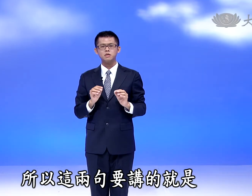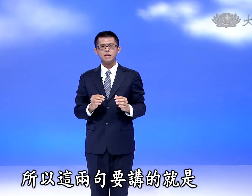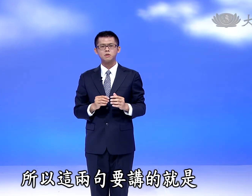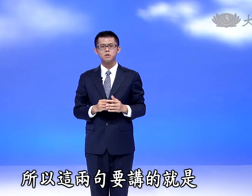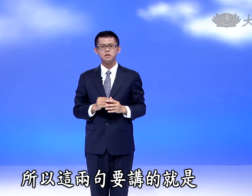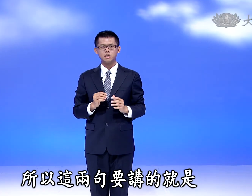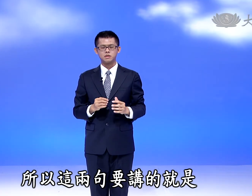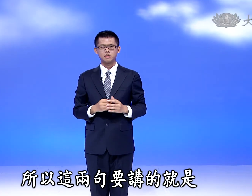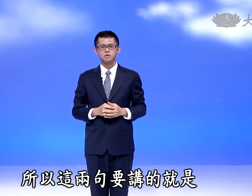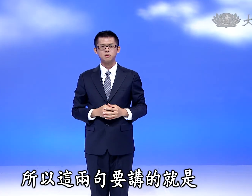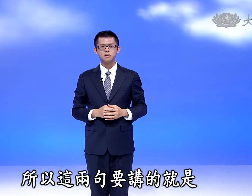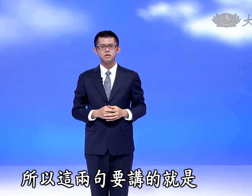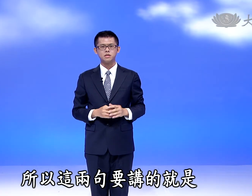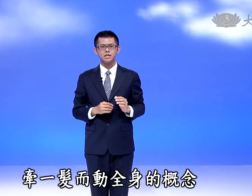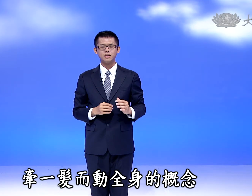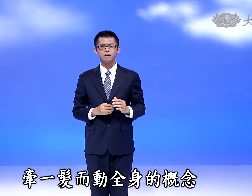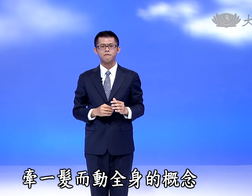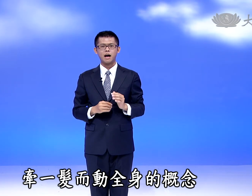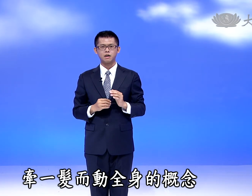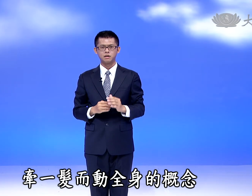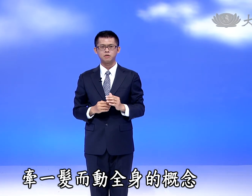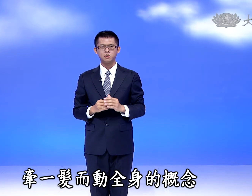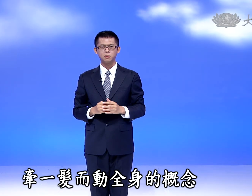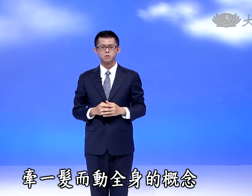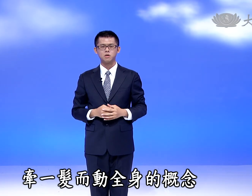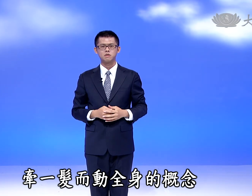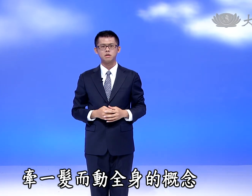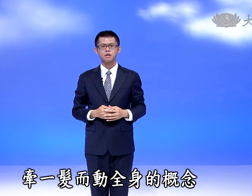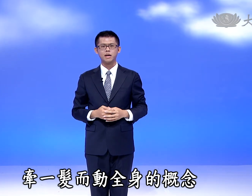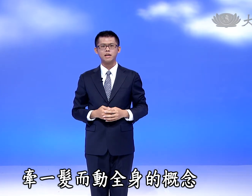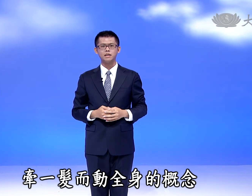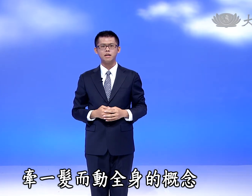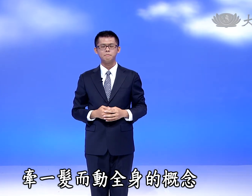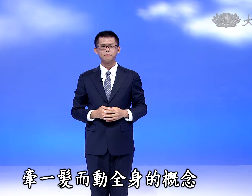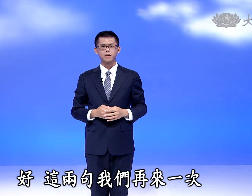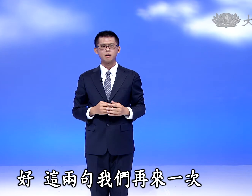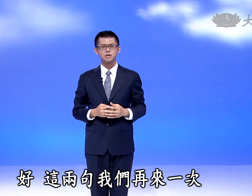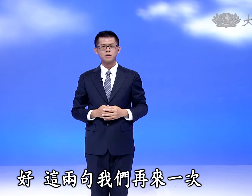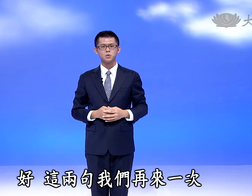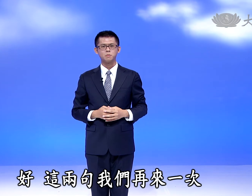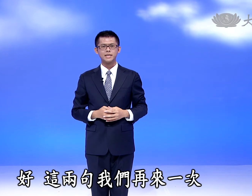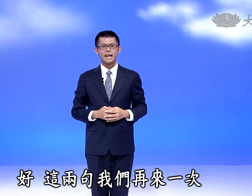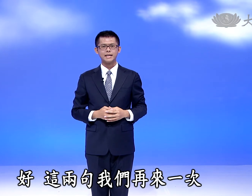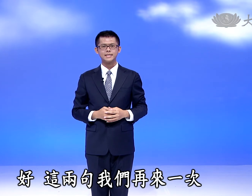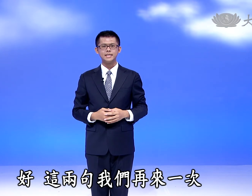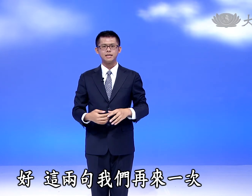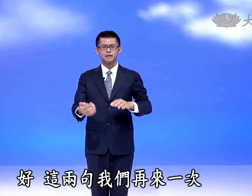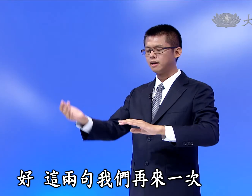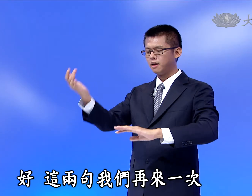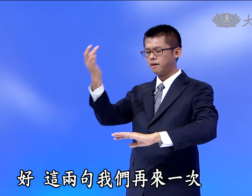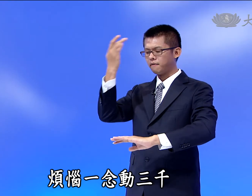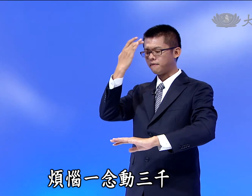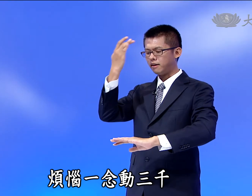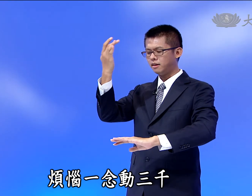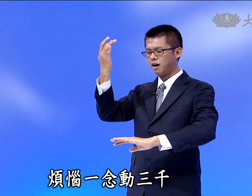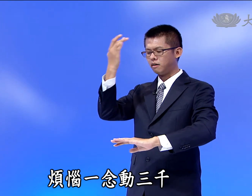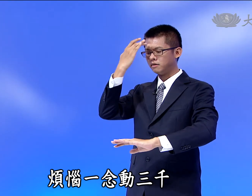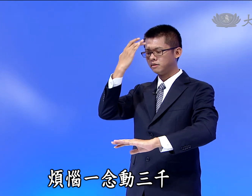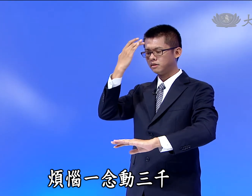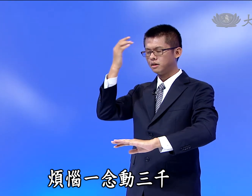两句要讲的就是牵一发而动全身的概念。好，这两句我们再来一次，烦恼